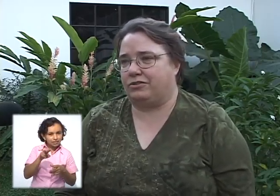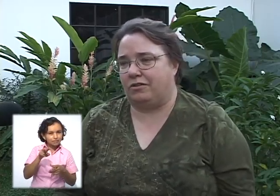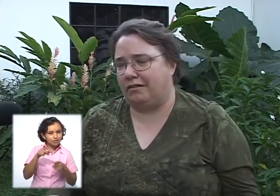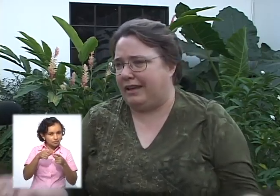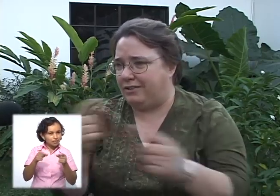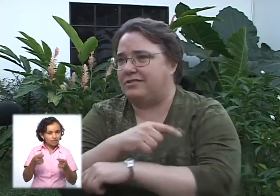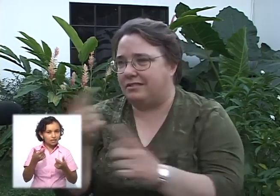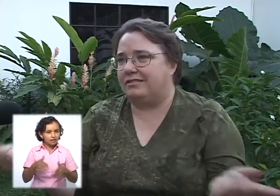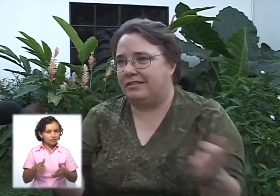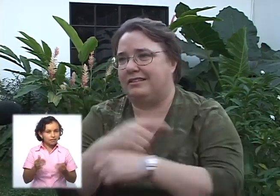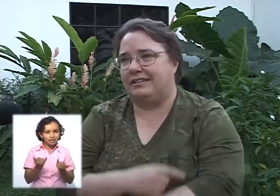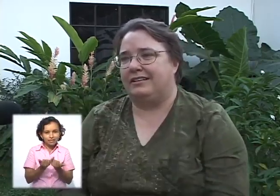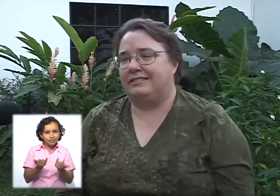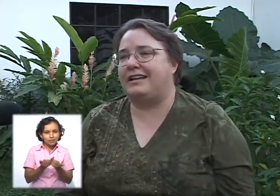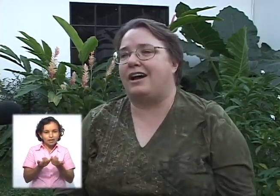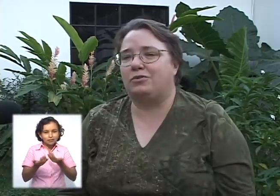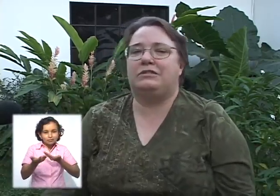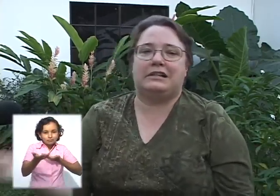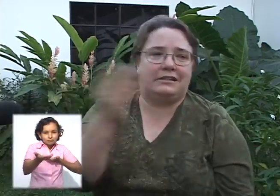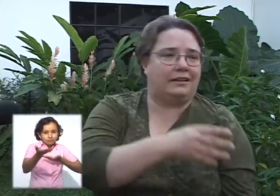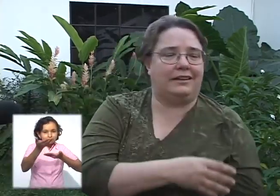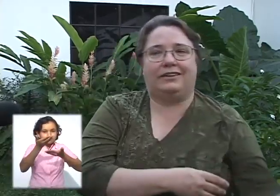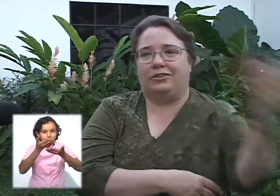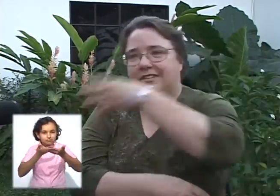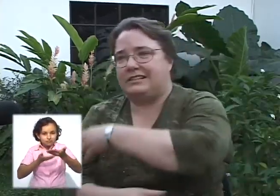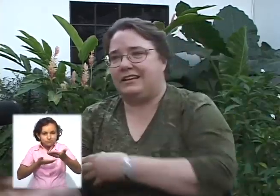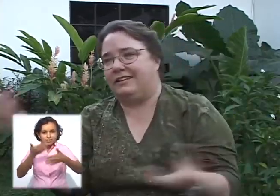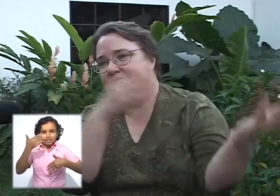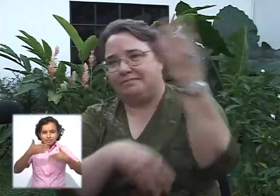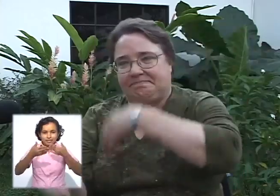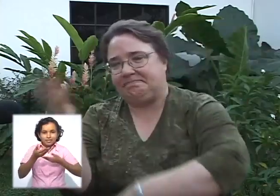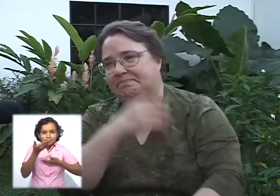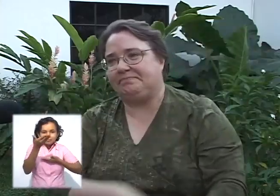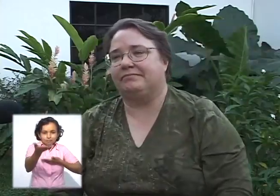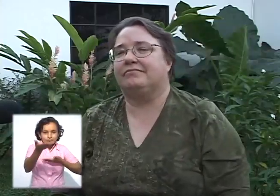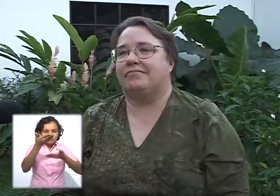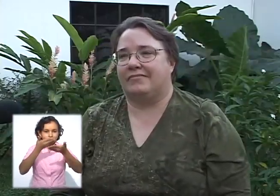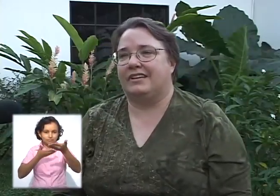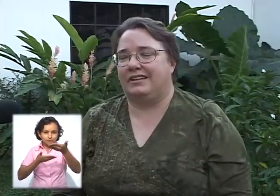Pacífico. Ellos dan una seña y otra seña.